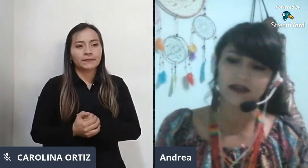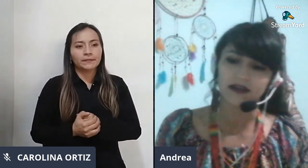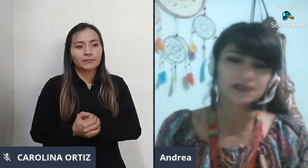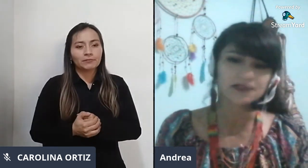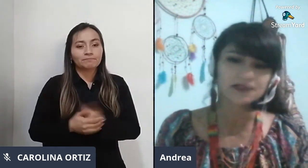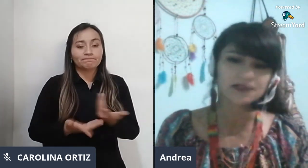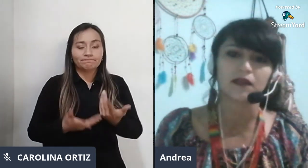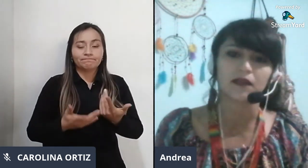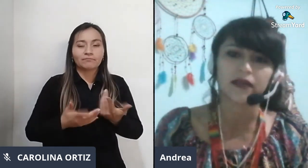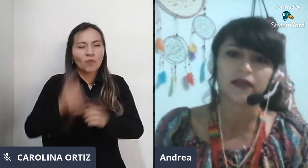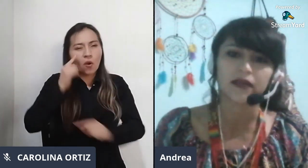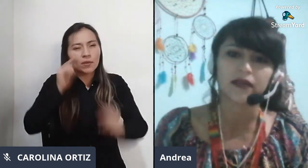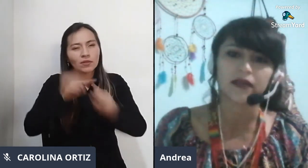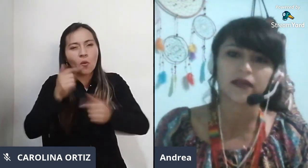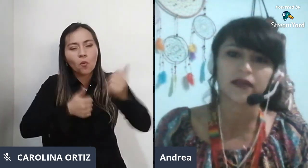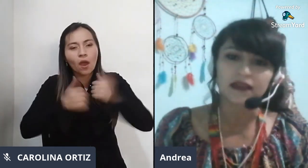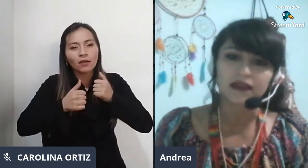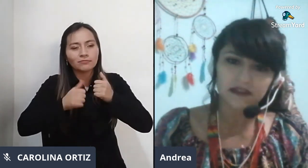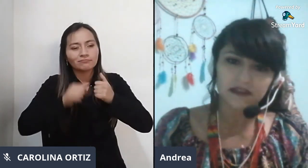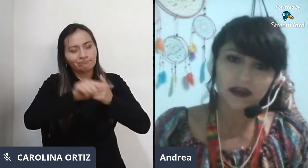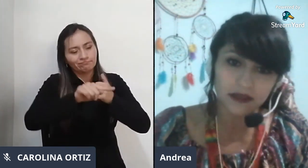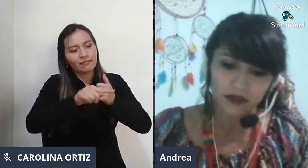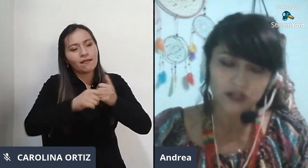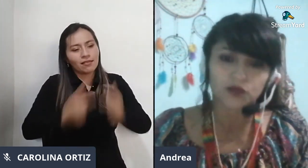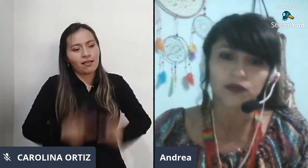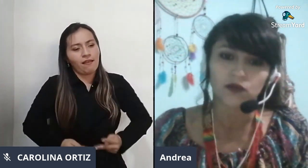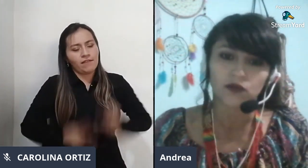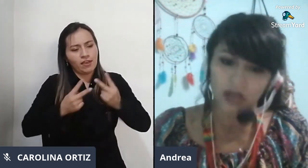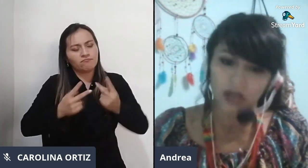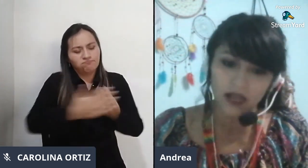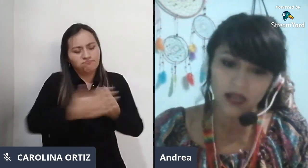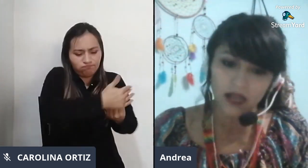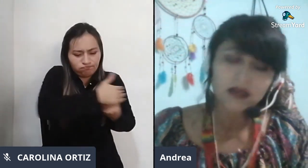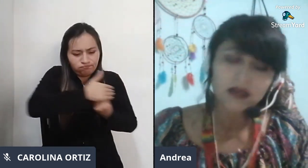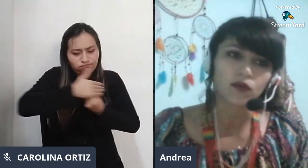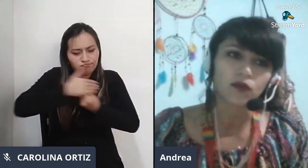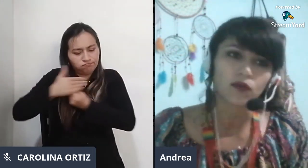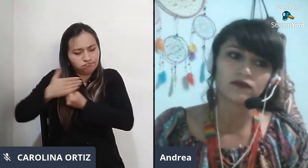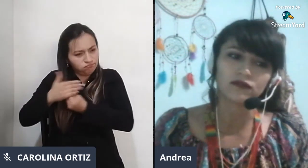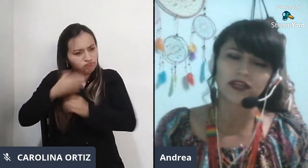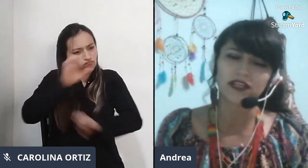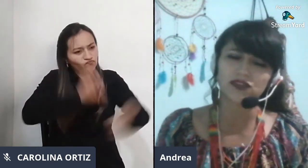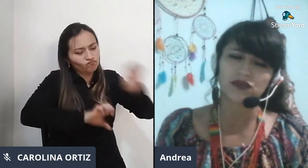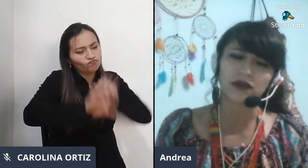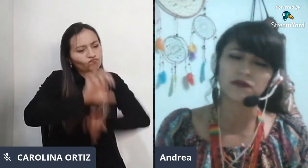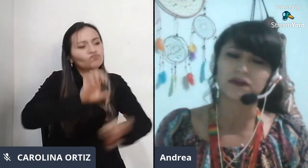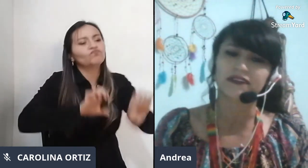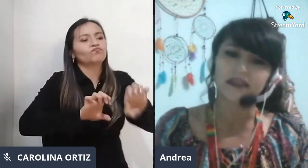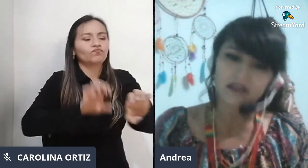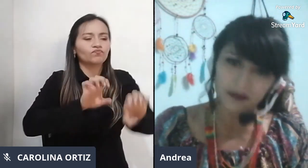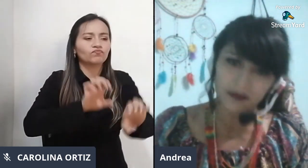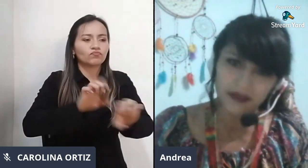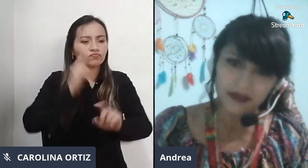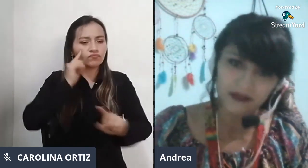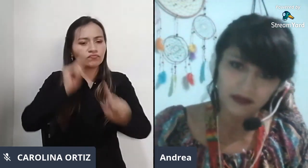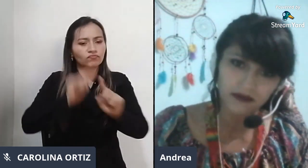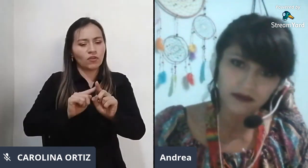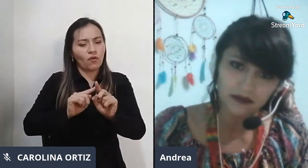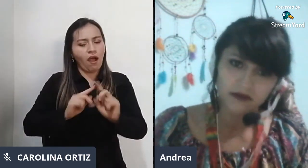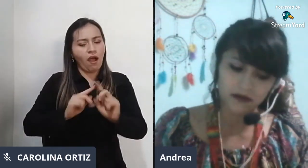esencialmente en defender la vida como derecho primordial, como un derecho a vivir dignamente,